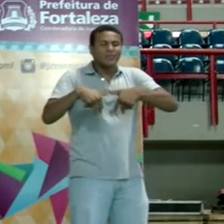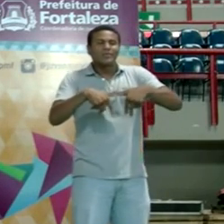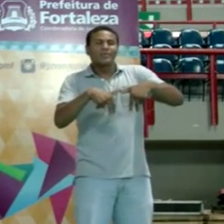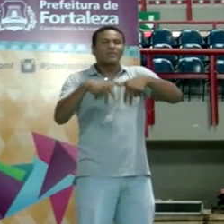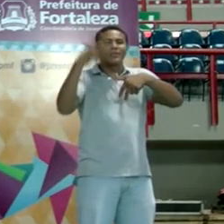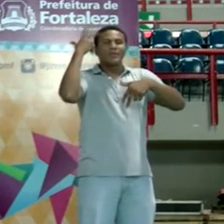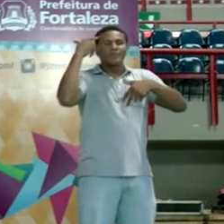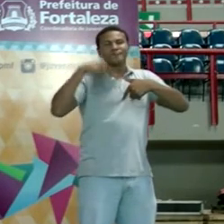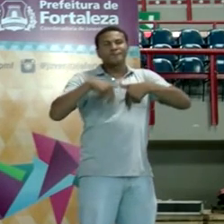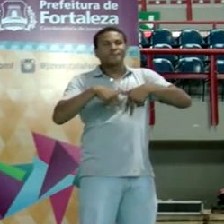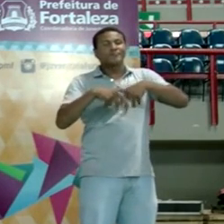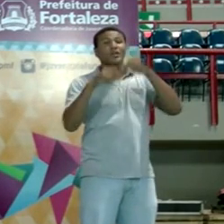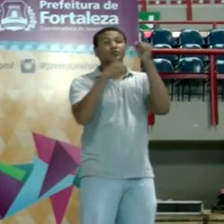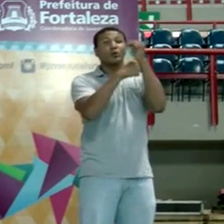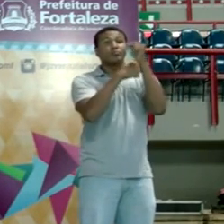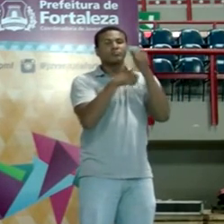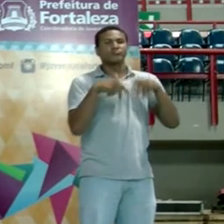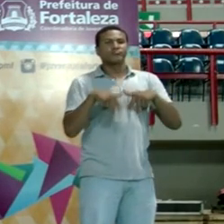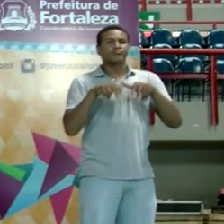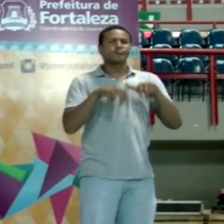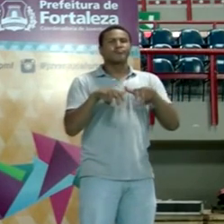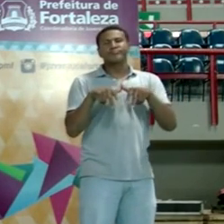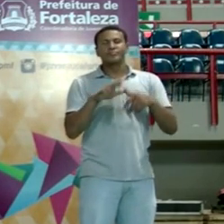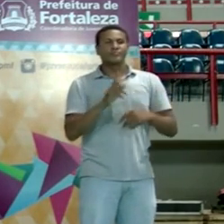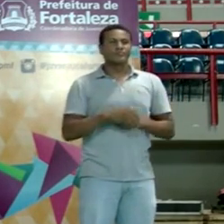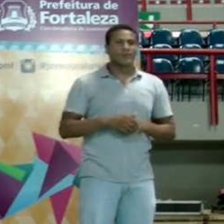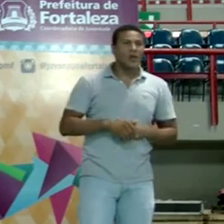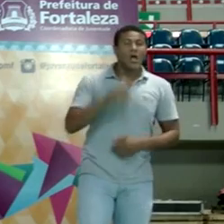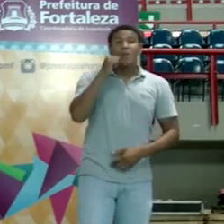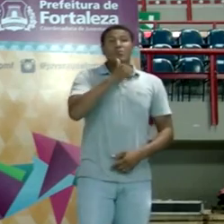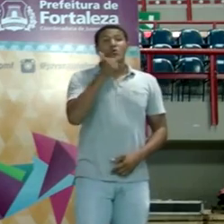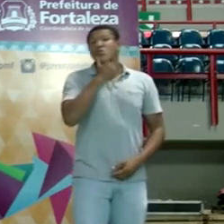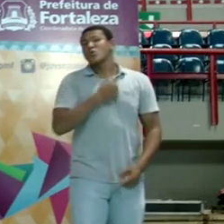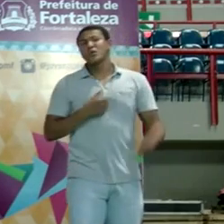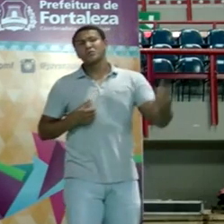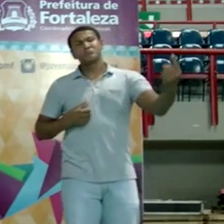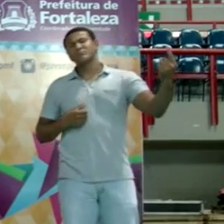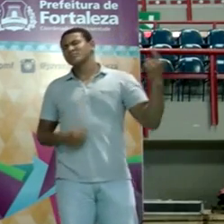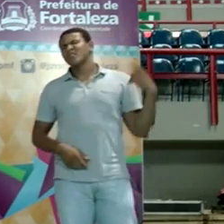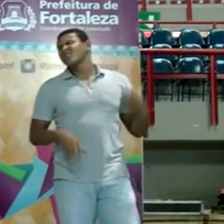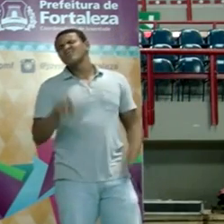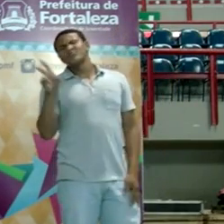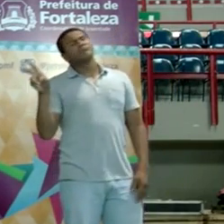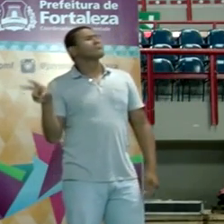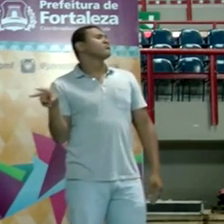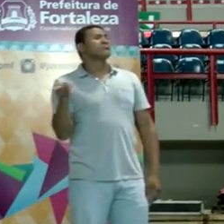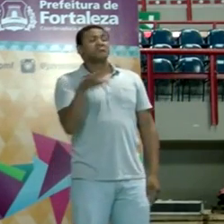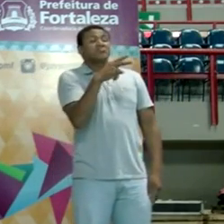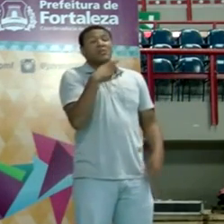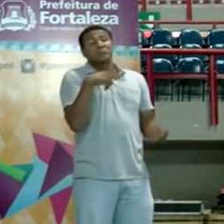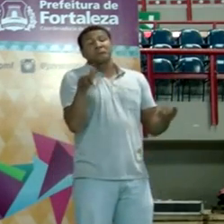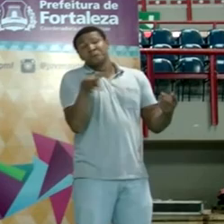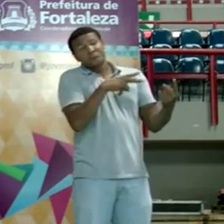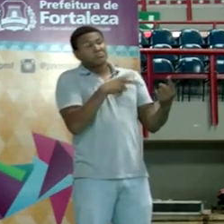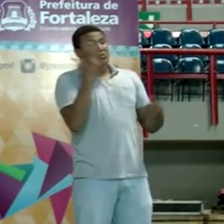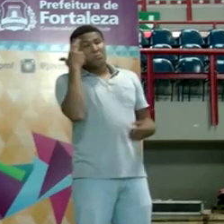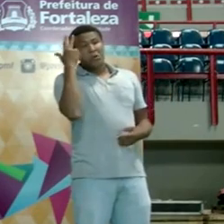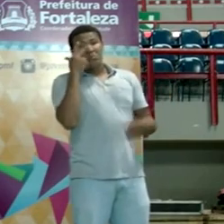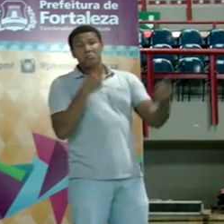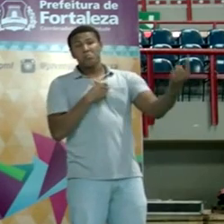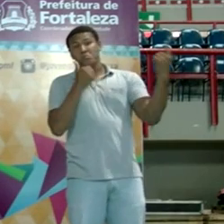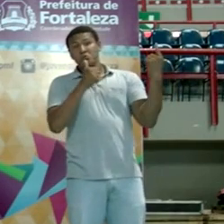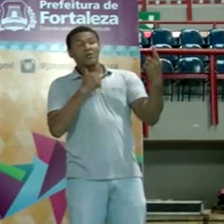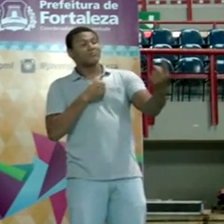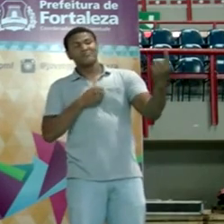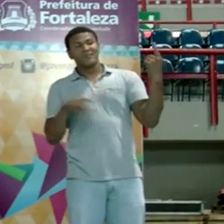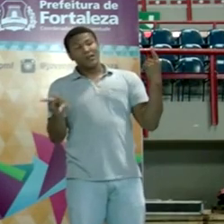né? Aí de repente passa uma menina do lado de lá para cá. Sim, sem querer, ele olha, sem querer, olha porque olha, todo mundo olha, né? Assim, muito